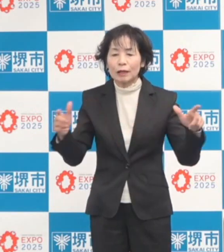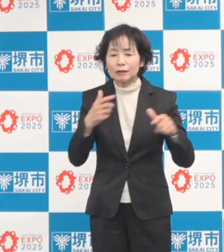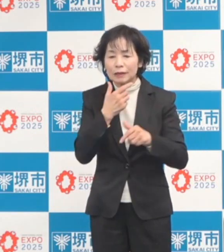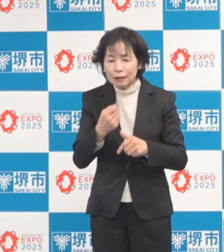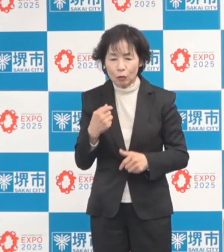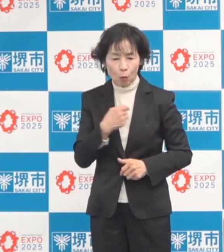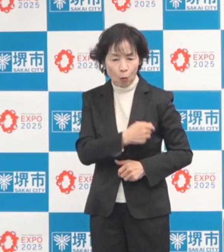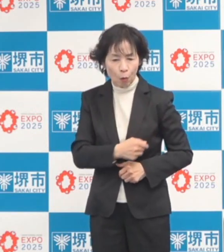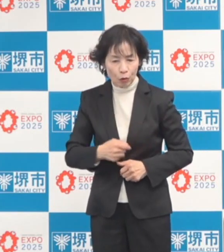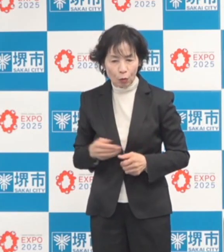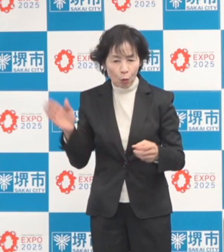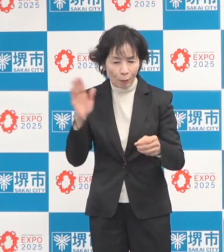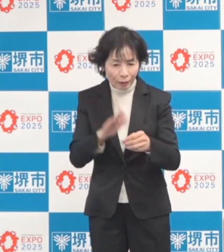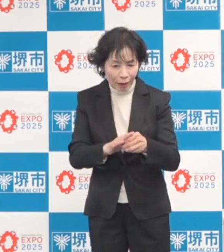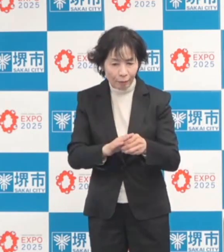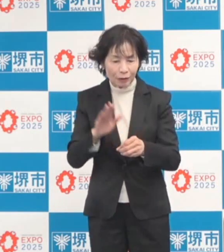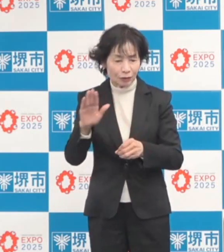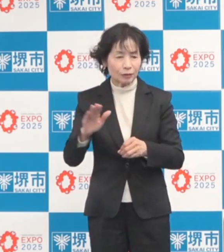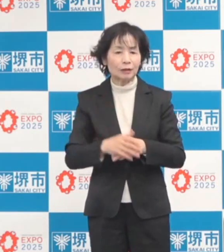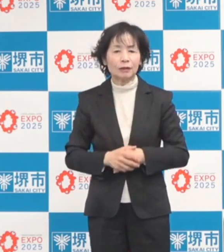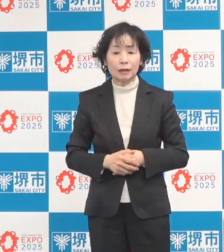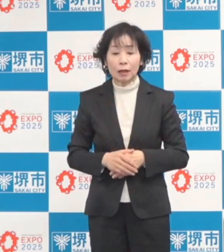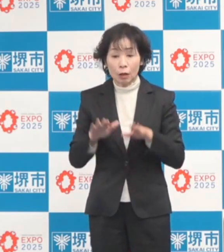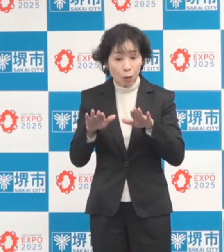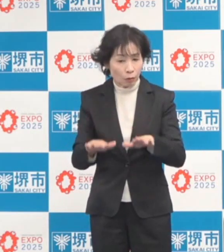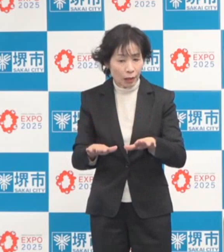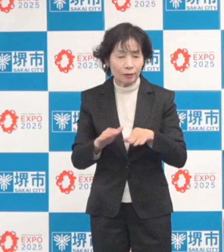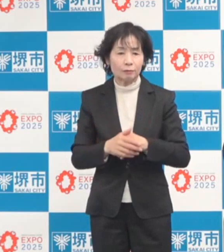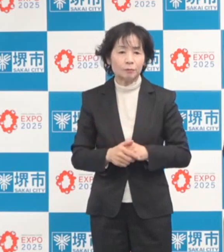込めております。ですので今回